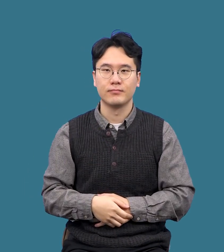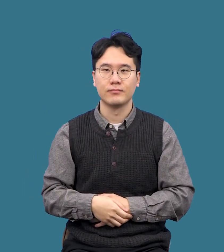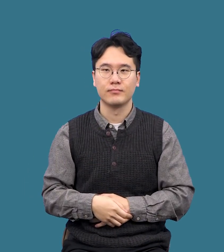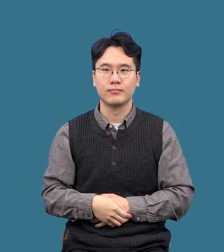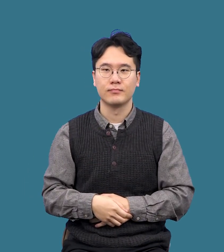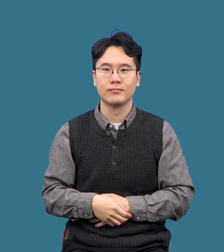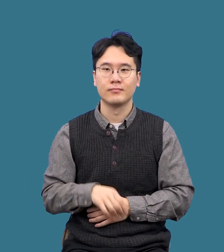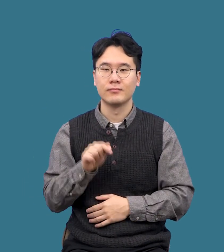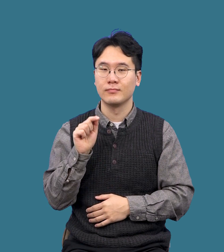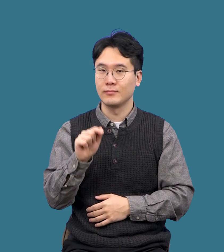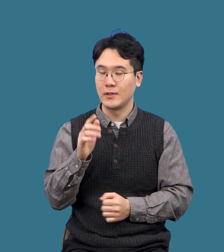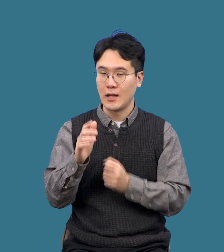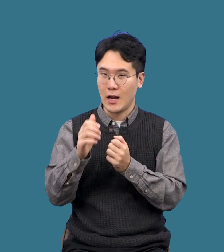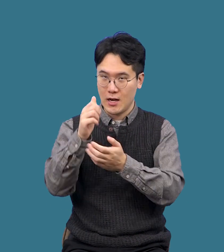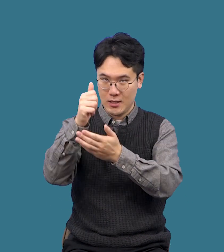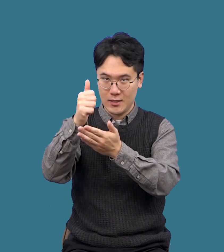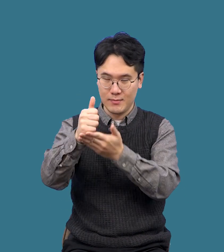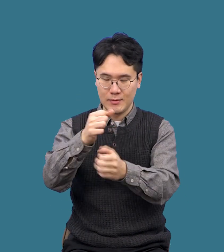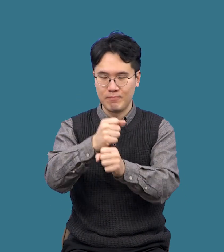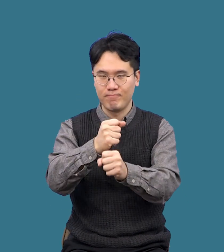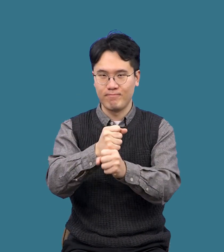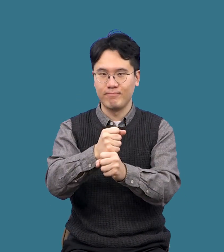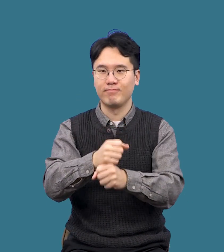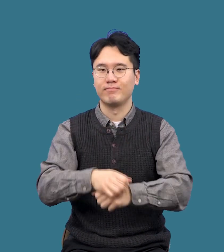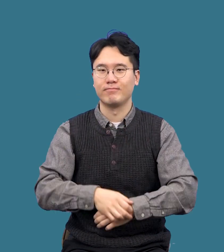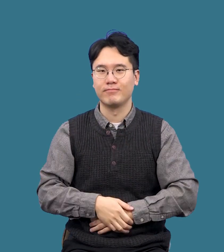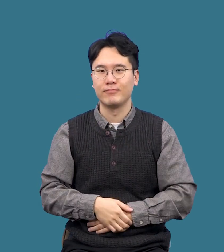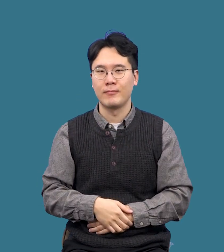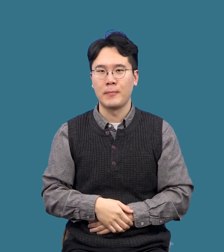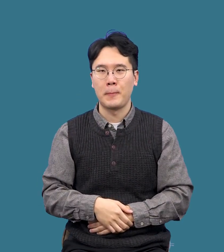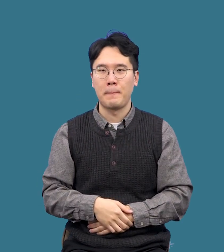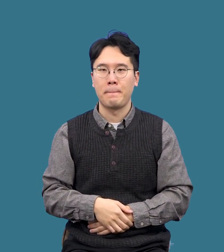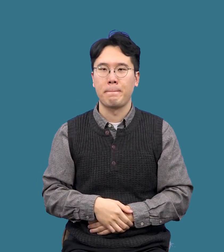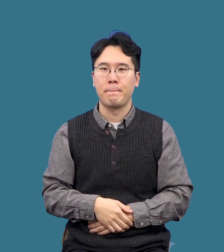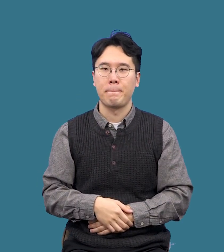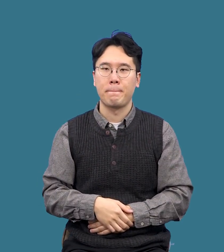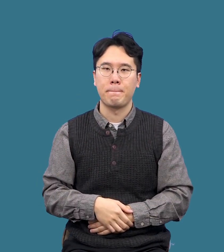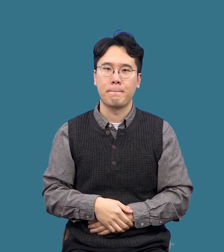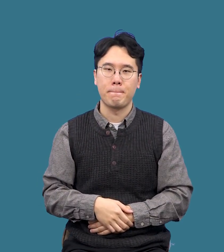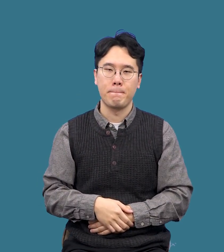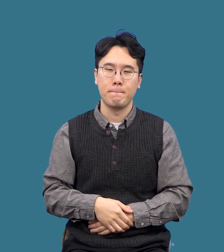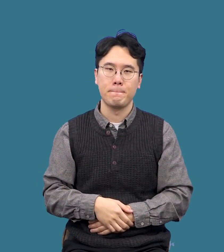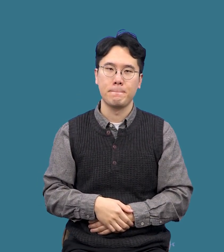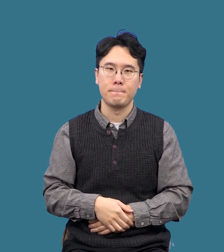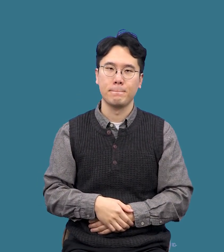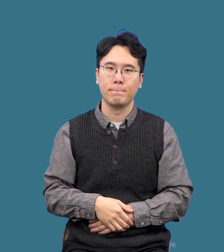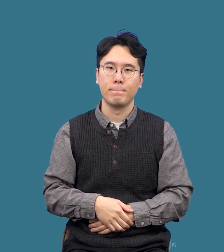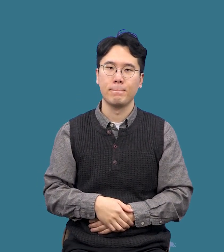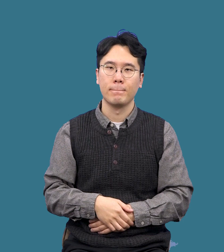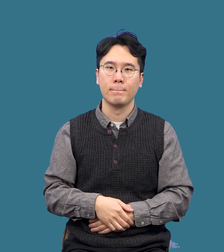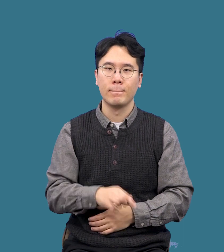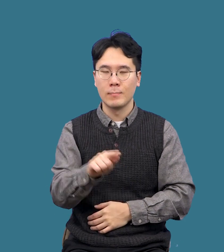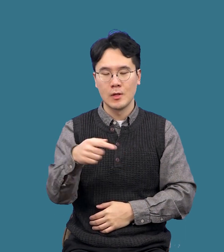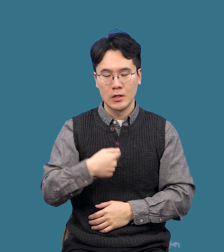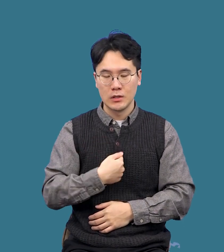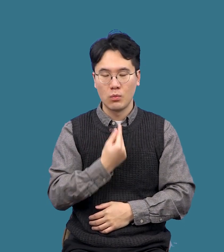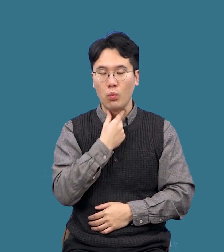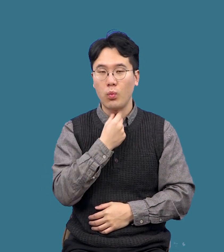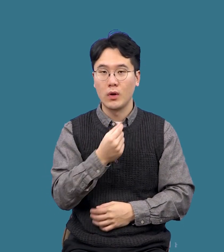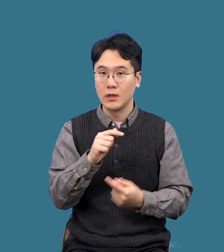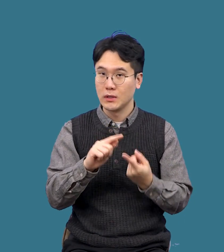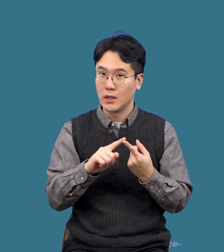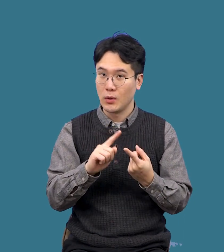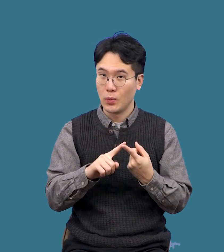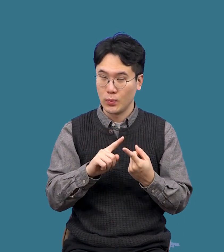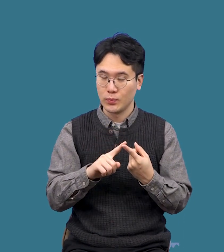어레인지를 하십니다. 배열을 하십니다. 자, 그들은 자기들이 원하는 대로 자신들의 선택이나